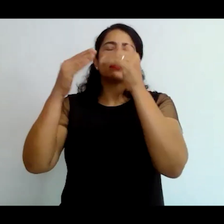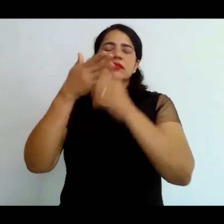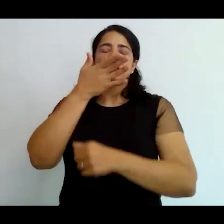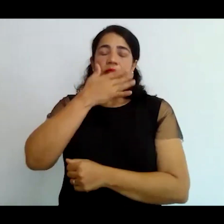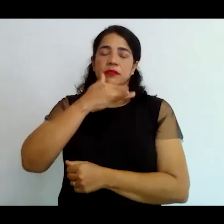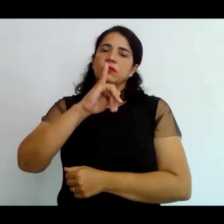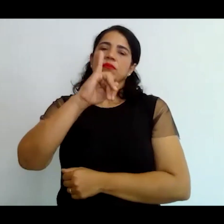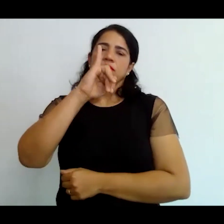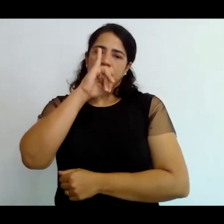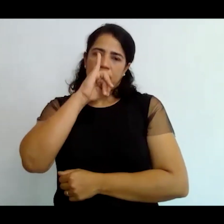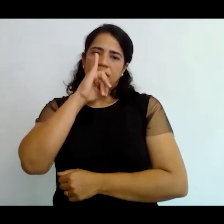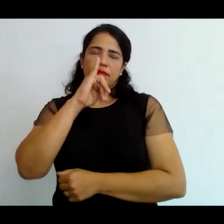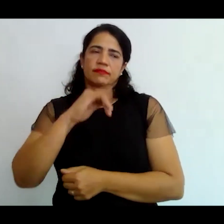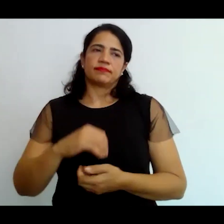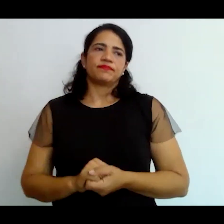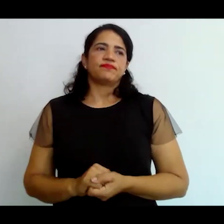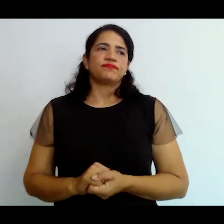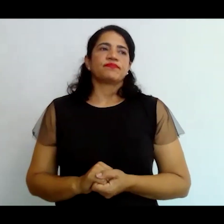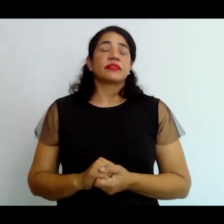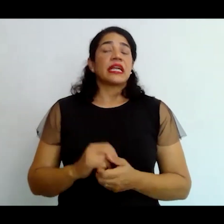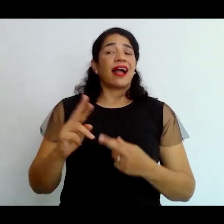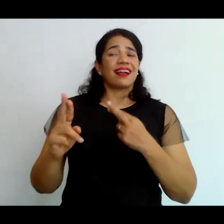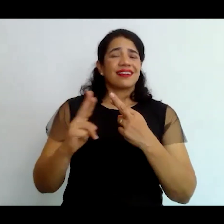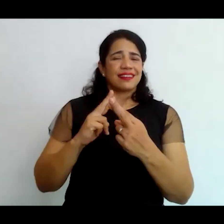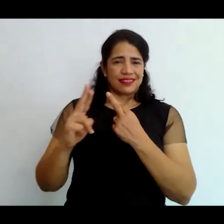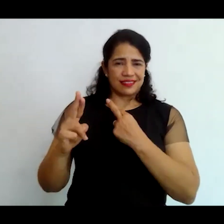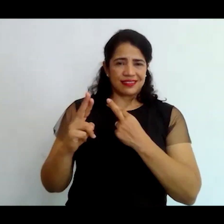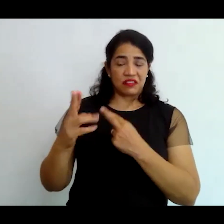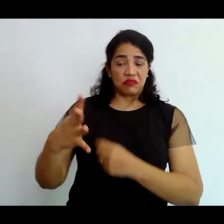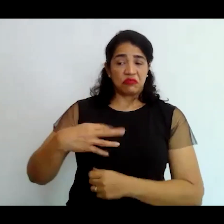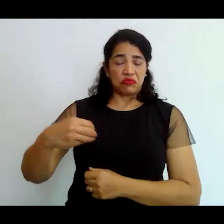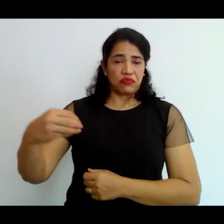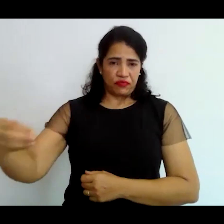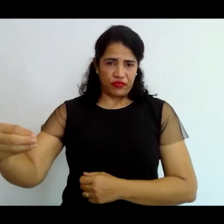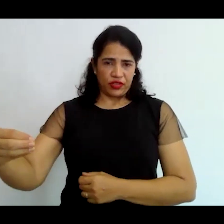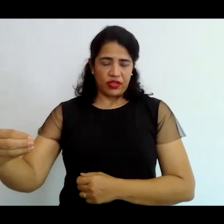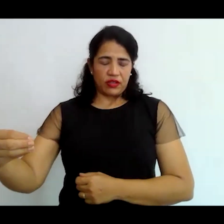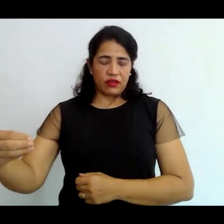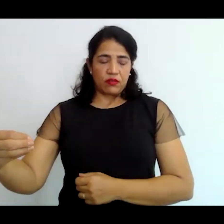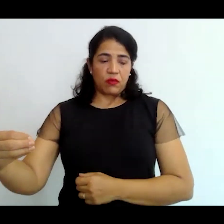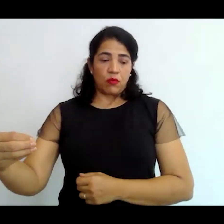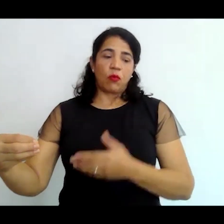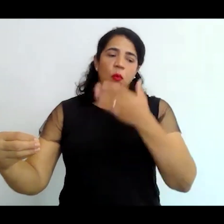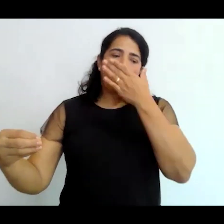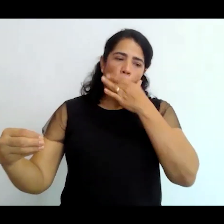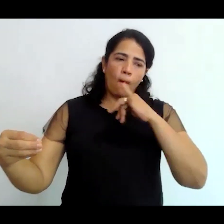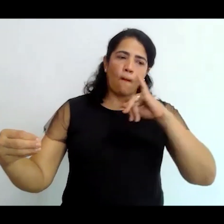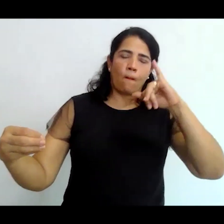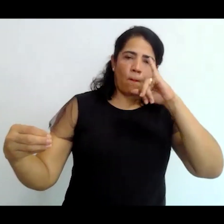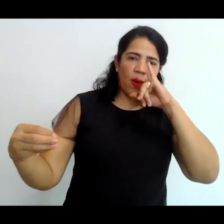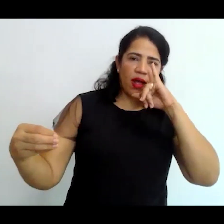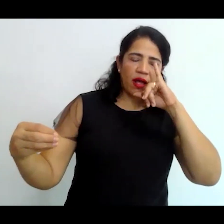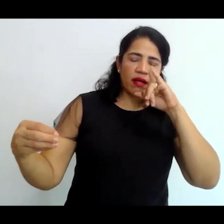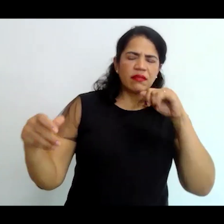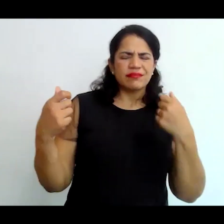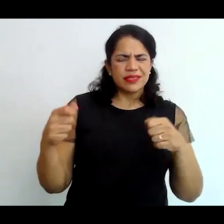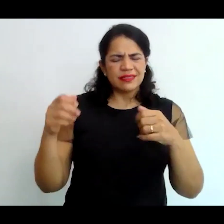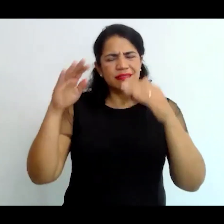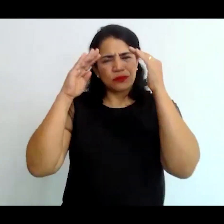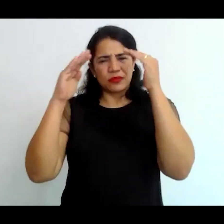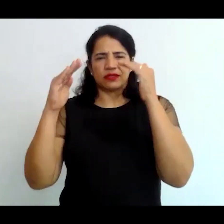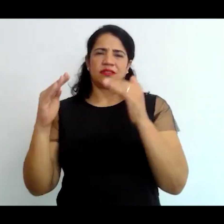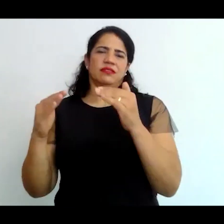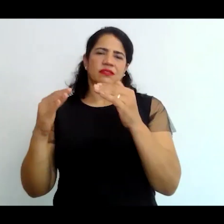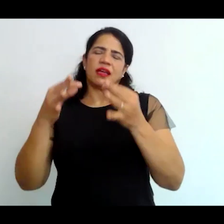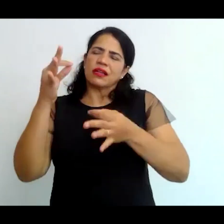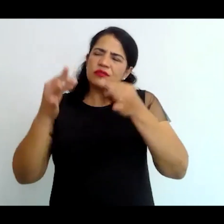pais de uma forma adequada é obedecer. Isso é próprio, isso é justo, isso é correto diante do Senhor. Aí, honra